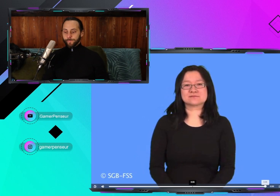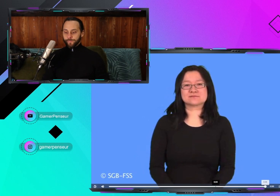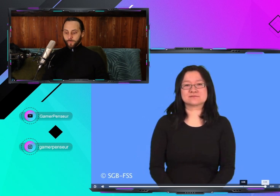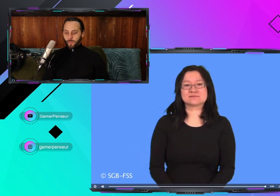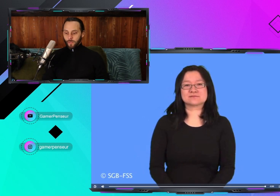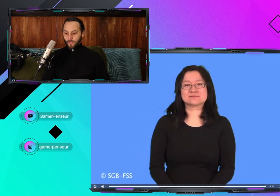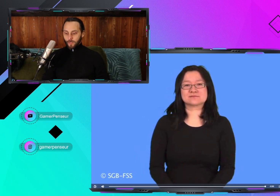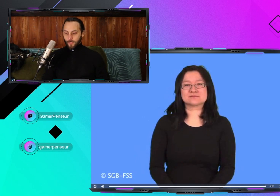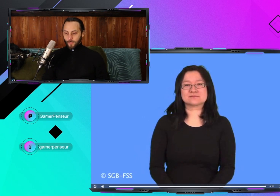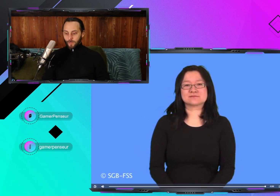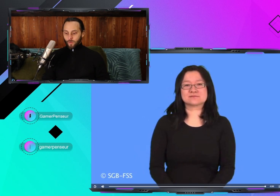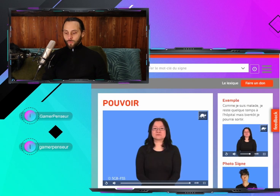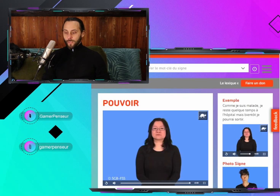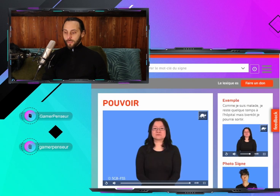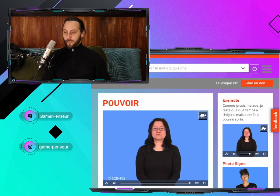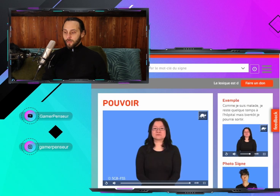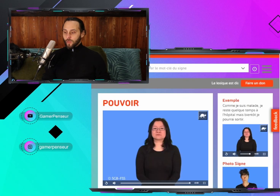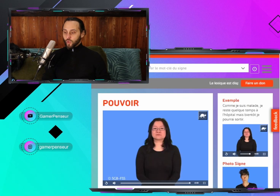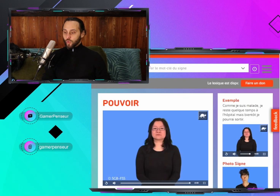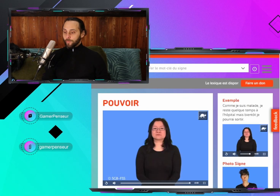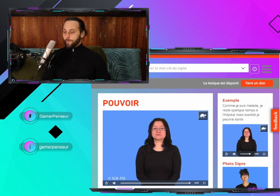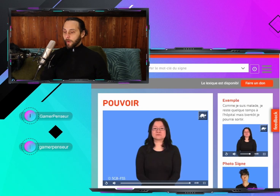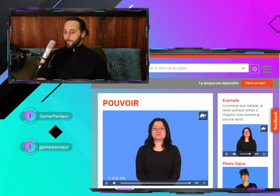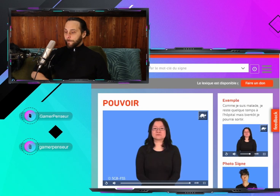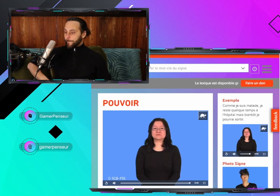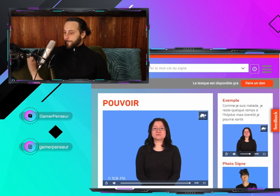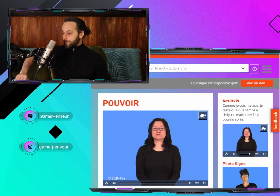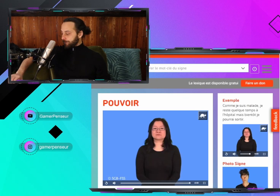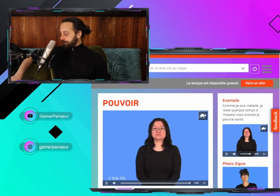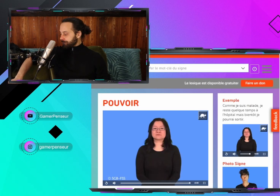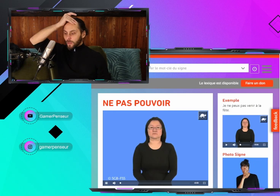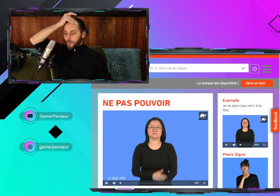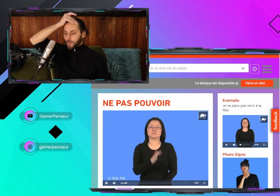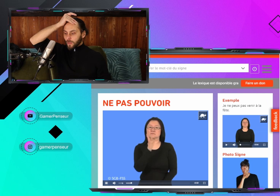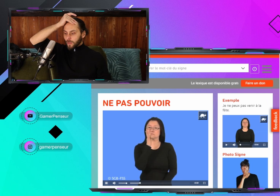regarder. Le contraire, c'est je peux pas.